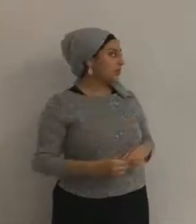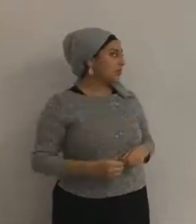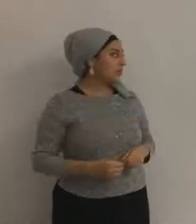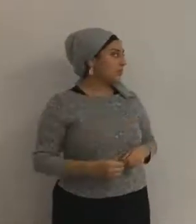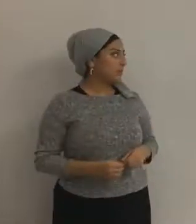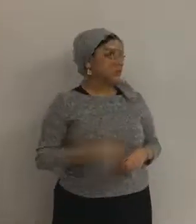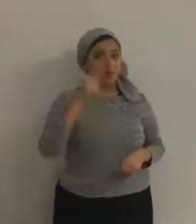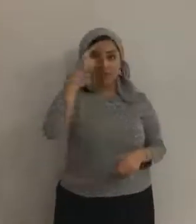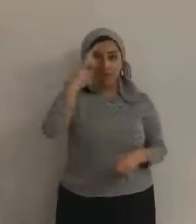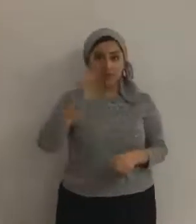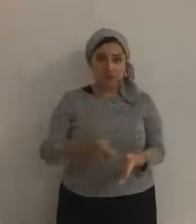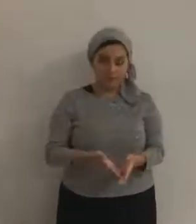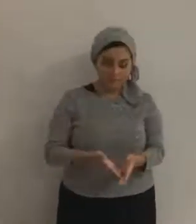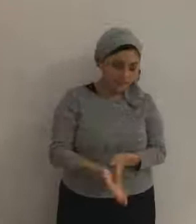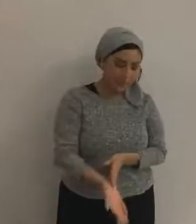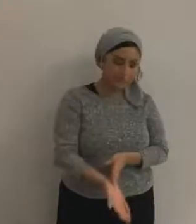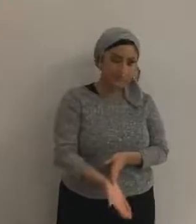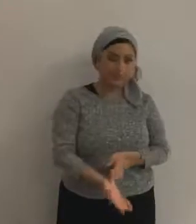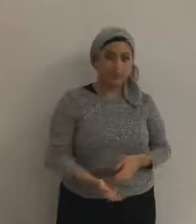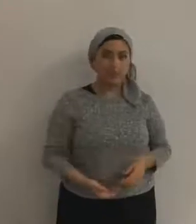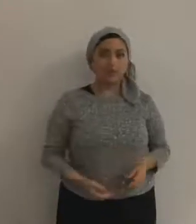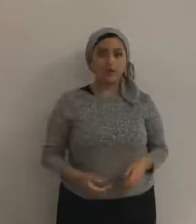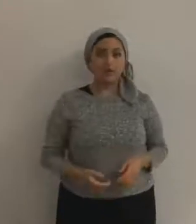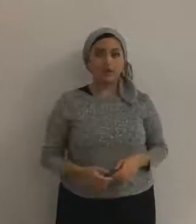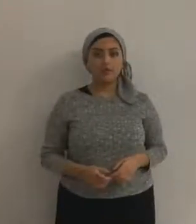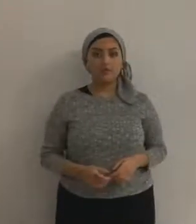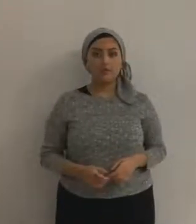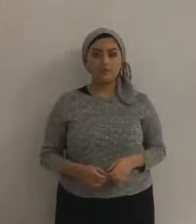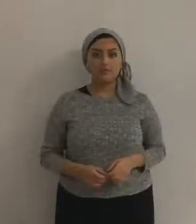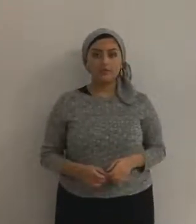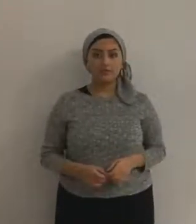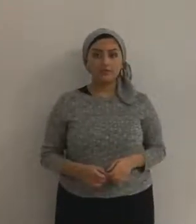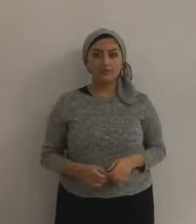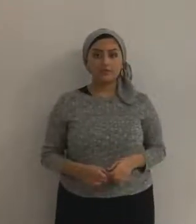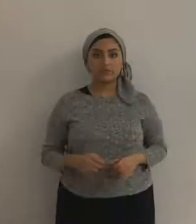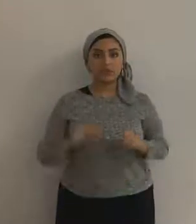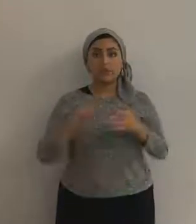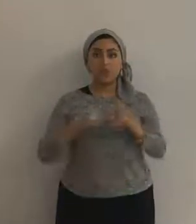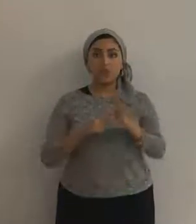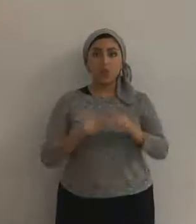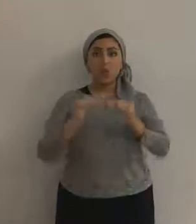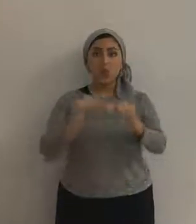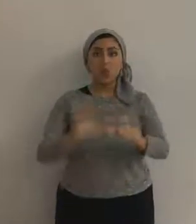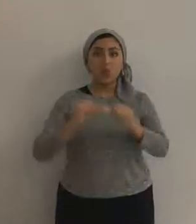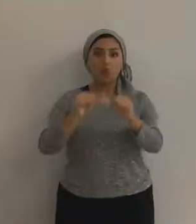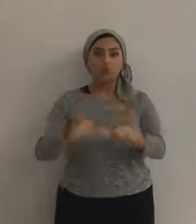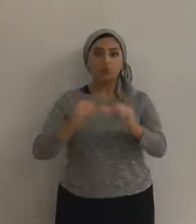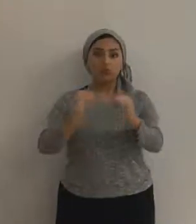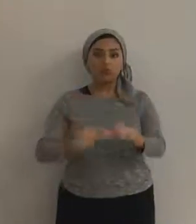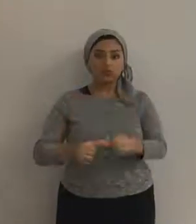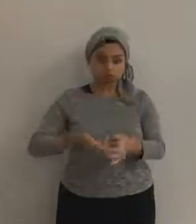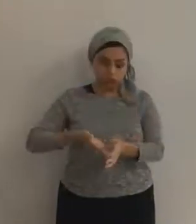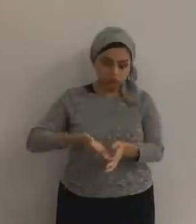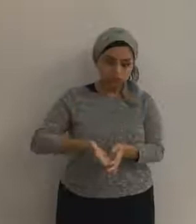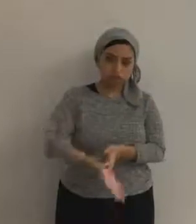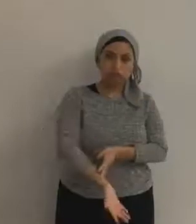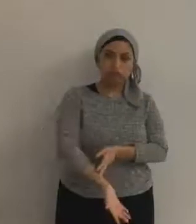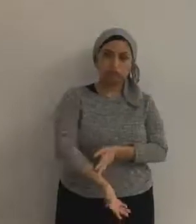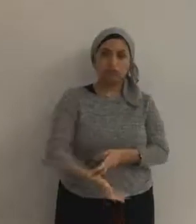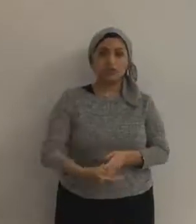perforar. Es una perforadora continua, de barreno continuo, así se le llama. Y